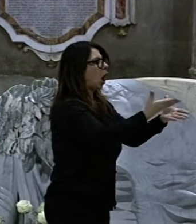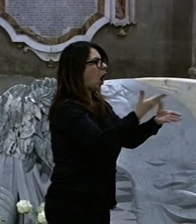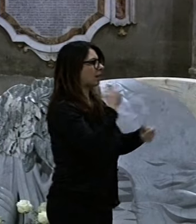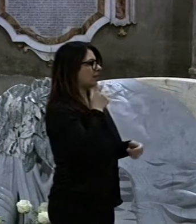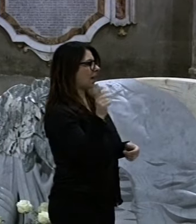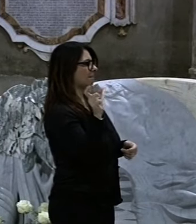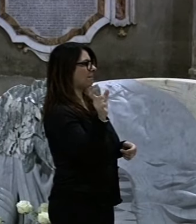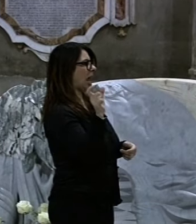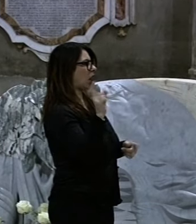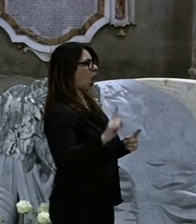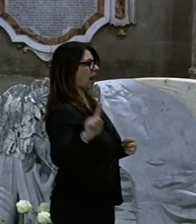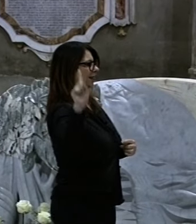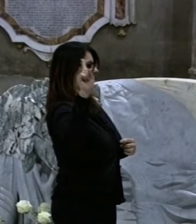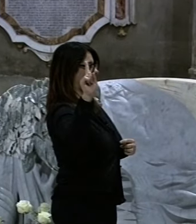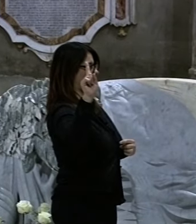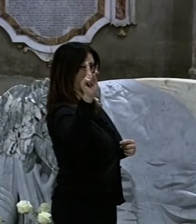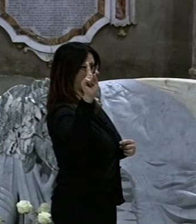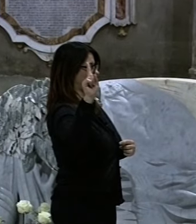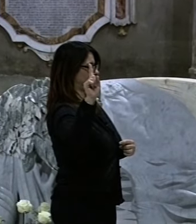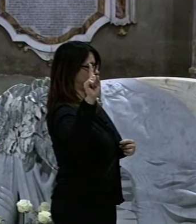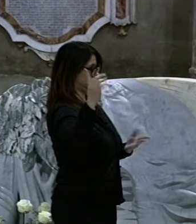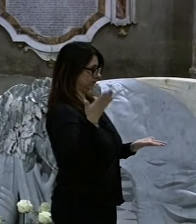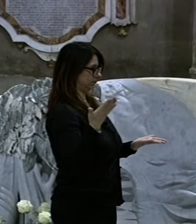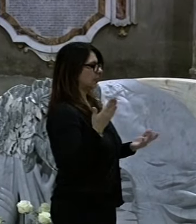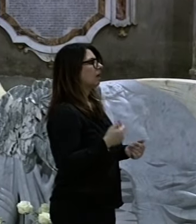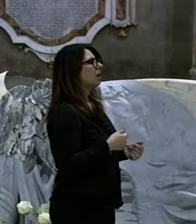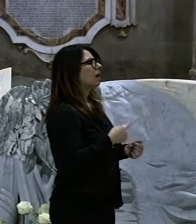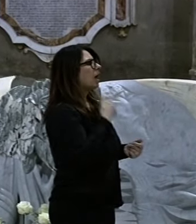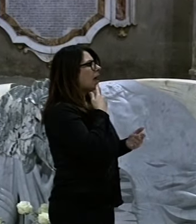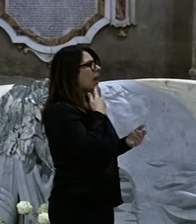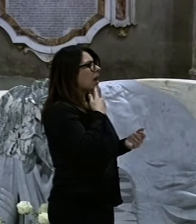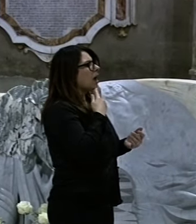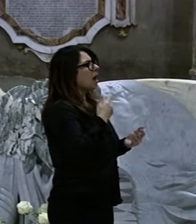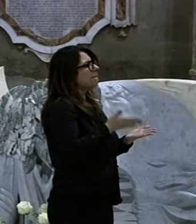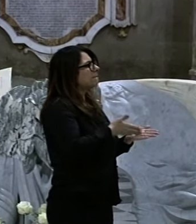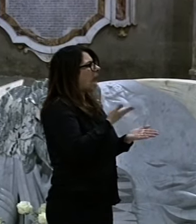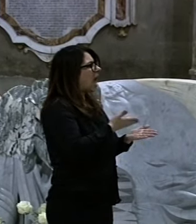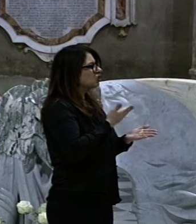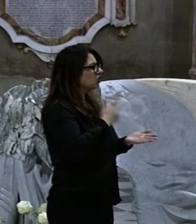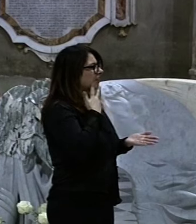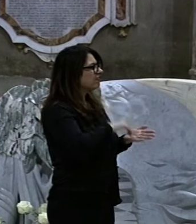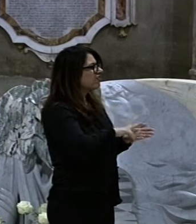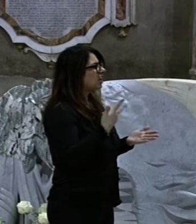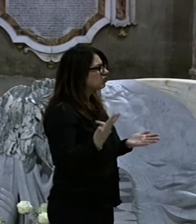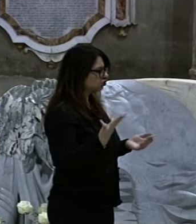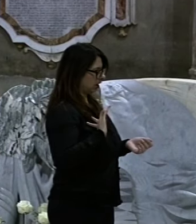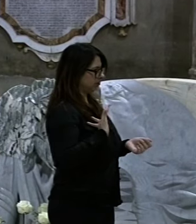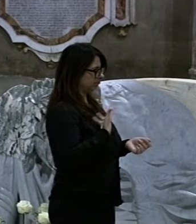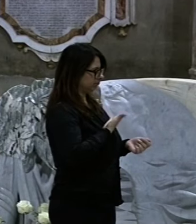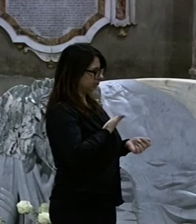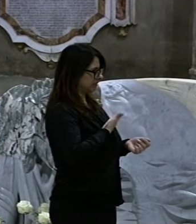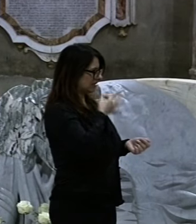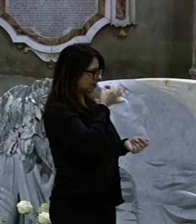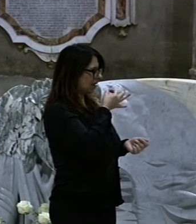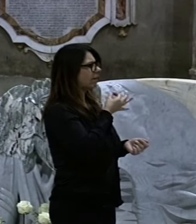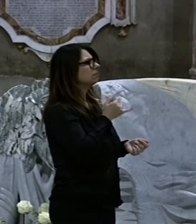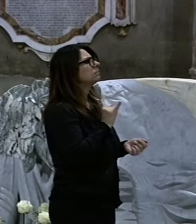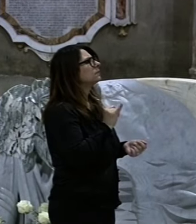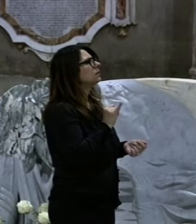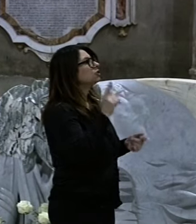di vita di Dio. E nella pagina del Vangelo abbiamo incontrato proprio la figura